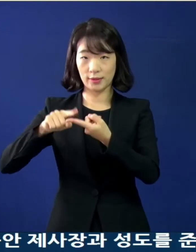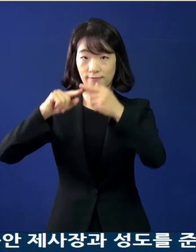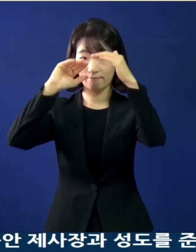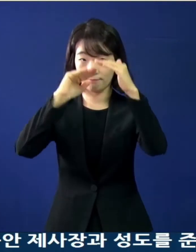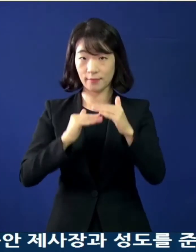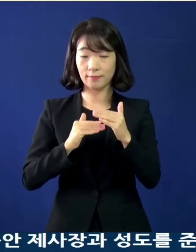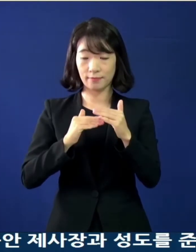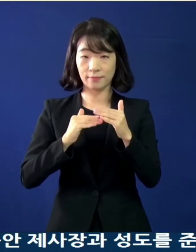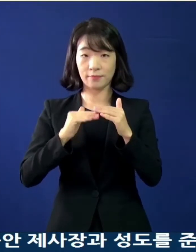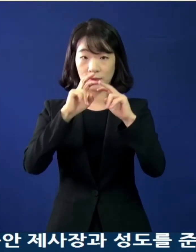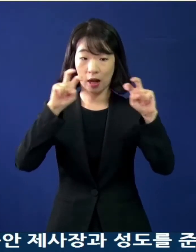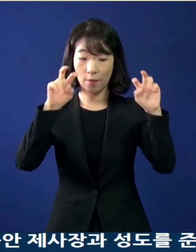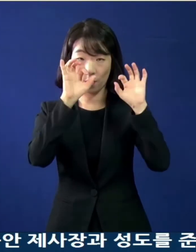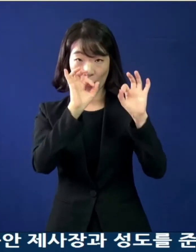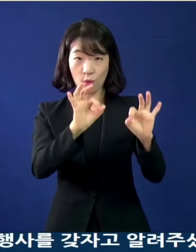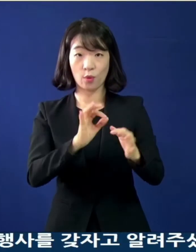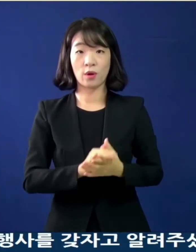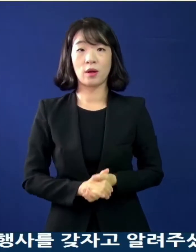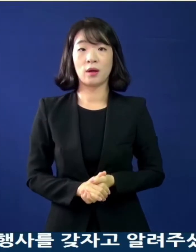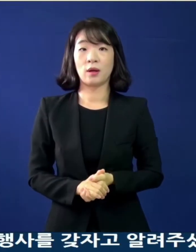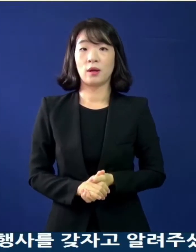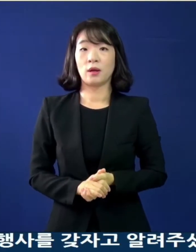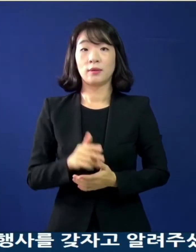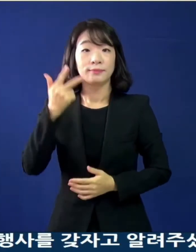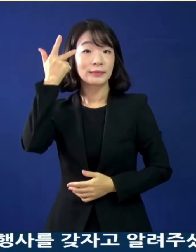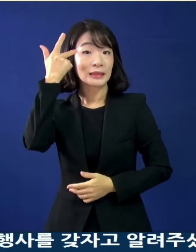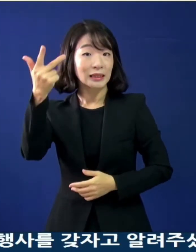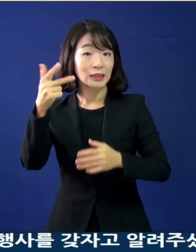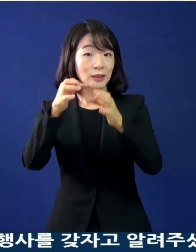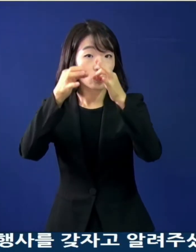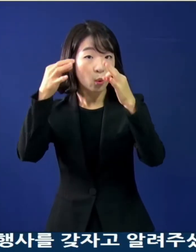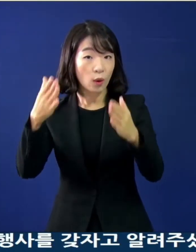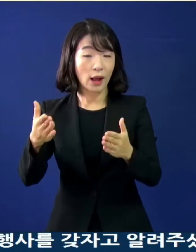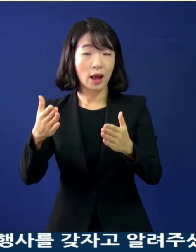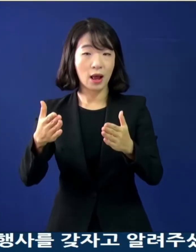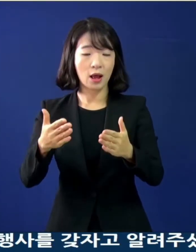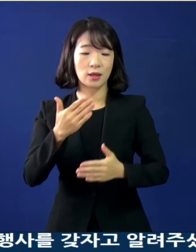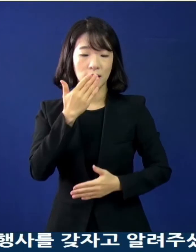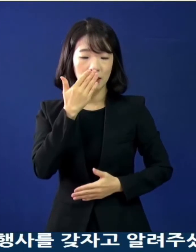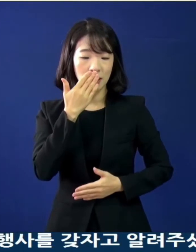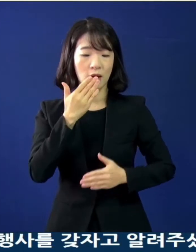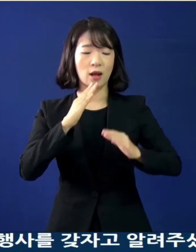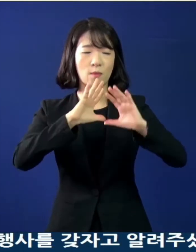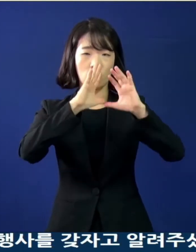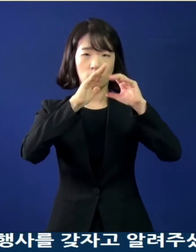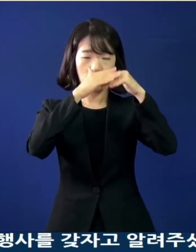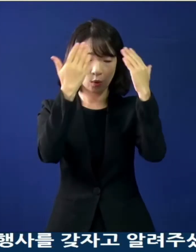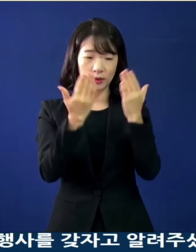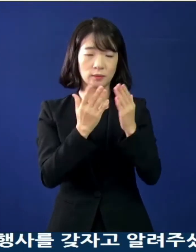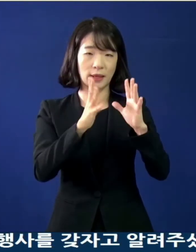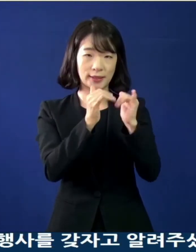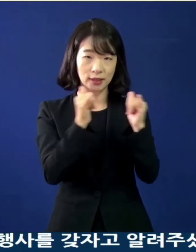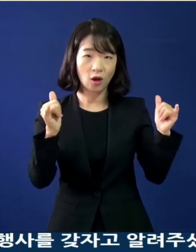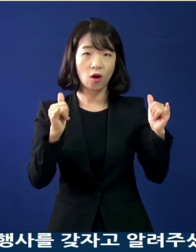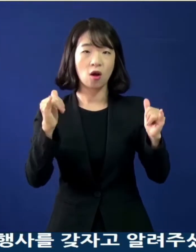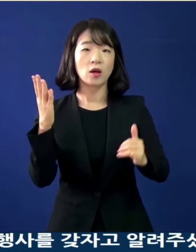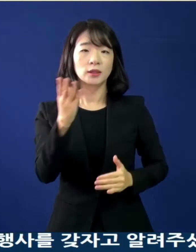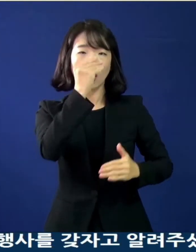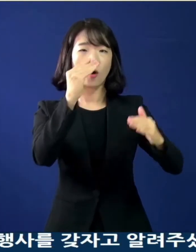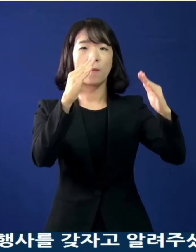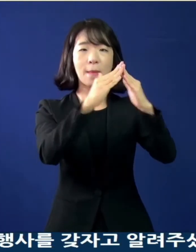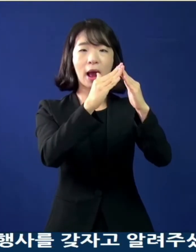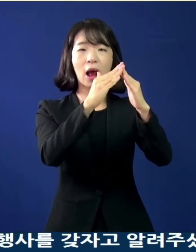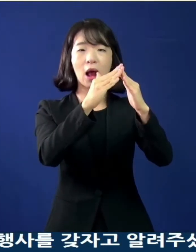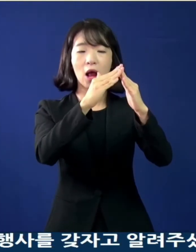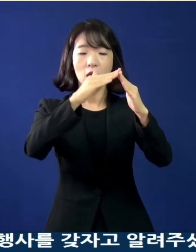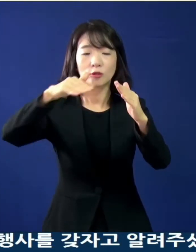살펴보겠습니다. 이 7일 동안에 이스라엘의 온 백성이 성막 가까이 모이고요, 성막 안으로는 못 들어가죠. 당연히